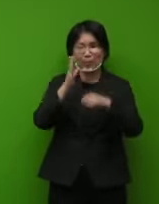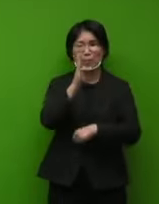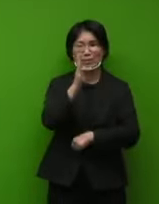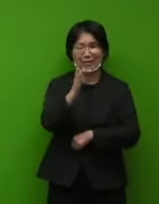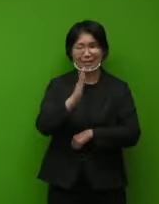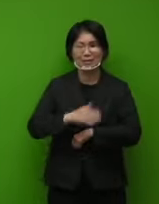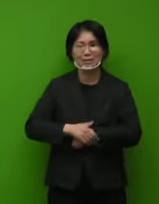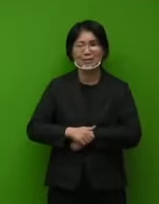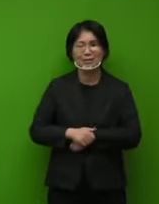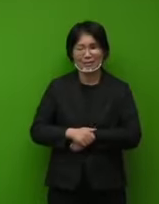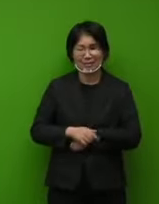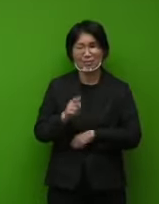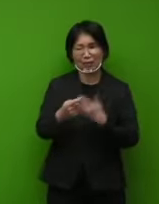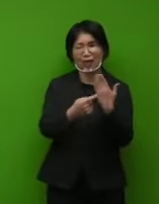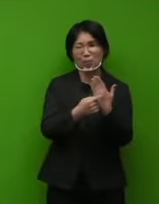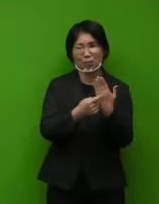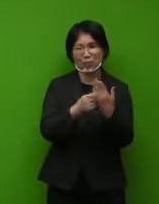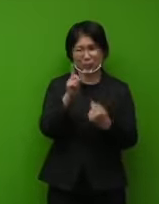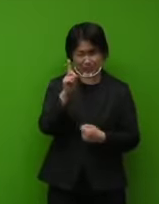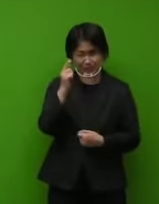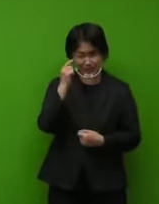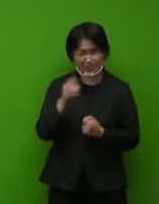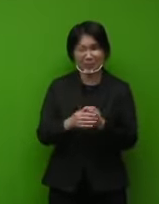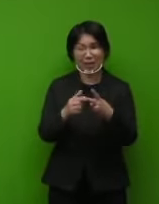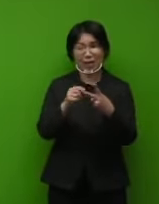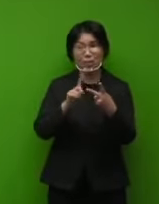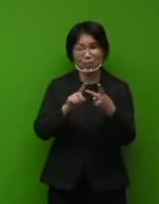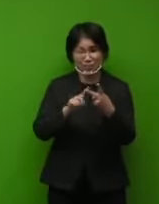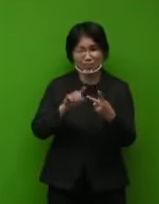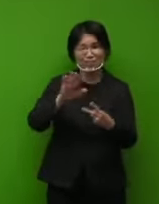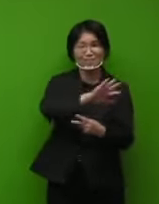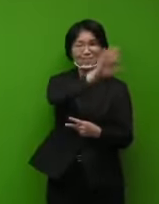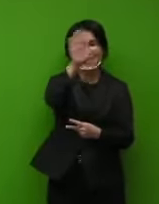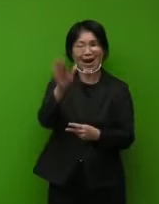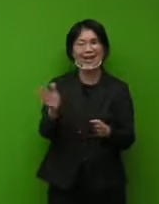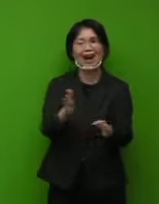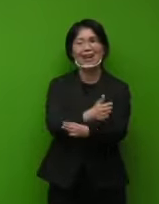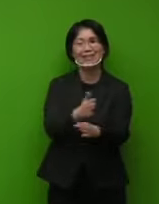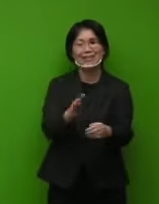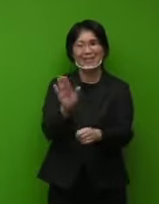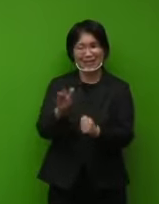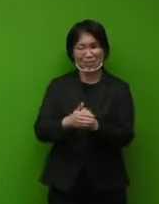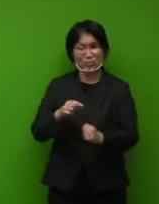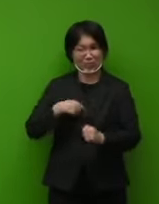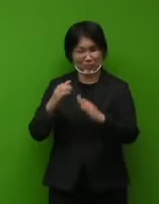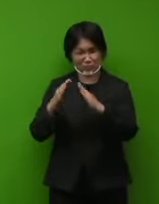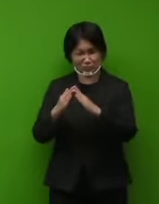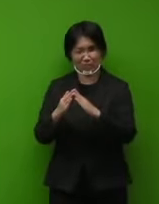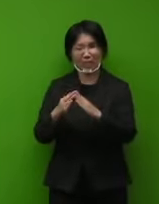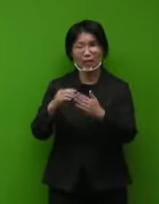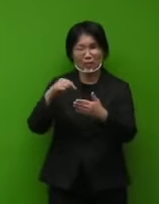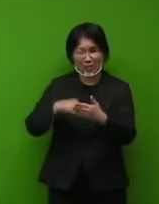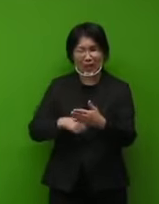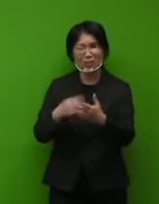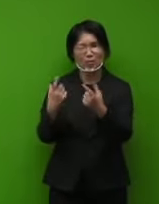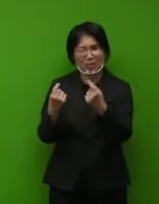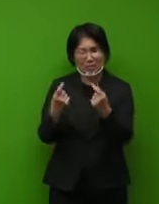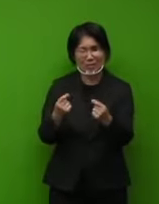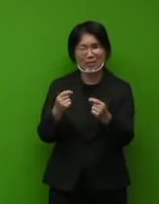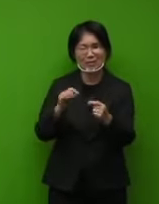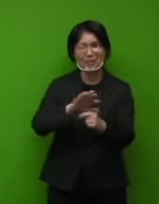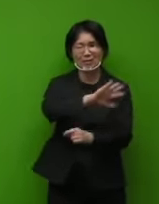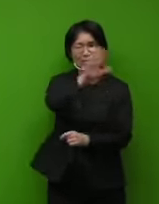ということ、これがポイントの1点目。2点目は換気です。ご自宅であっても適切な換気をお願いし